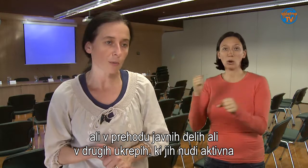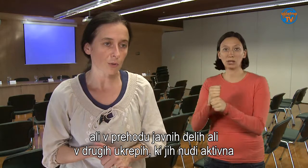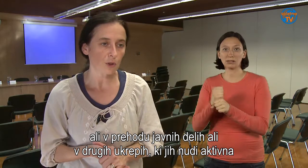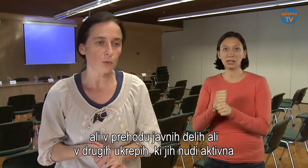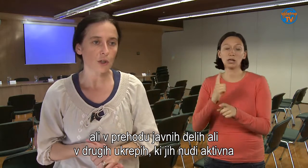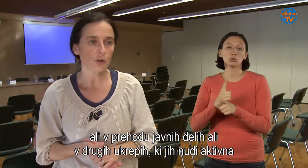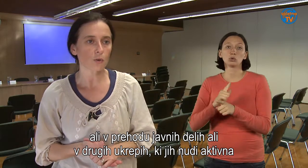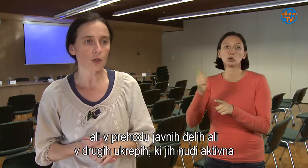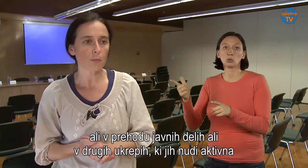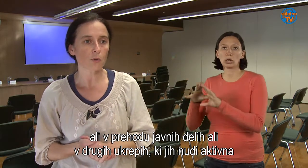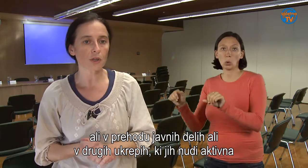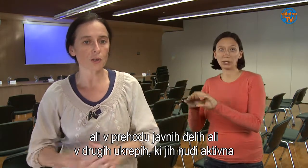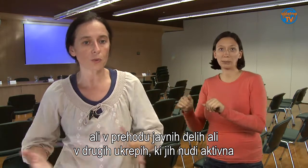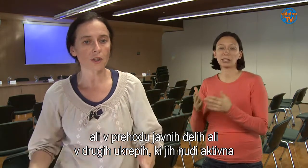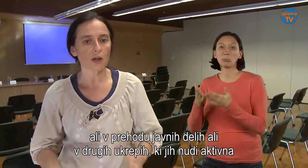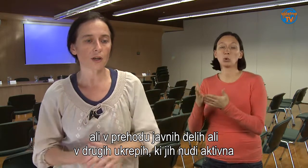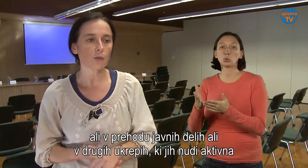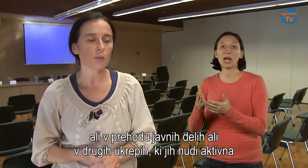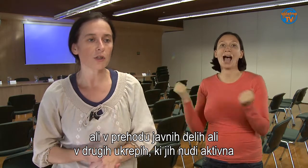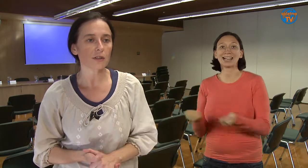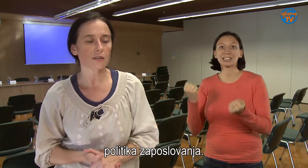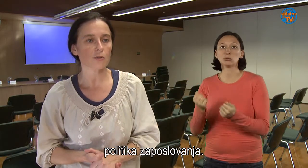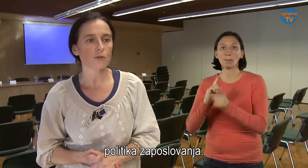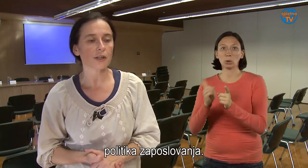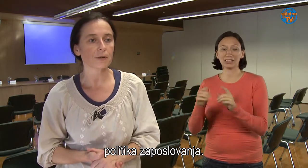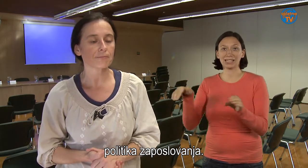tudi drugih ukrepov, ki jih nudi aktivna politika zaposlovanja.